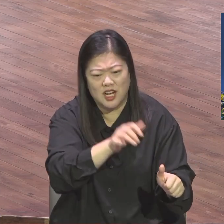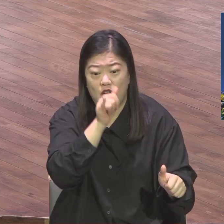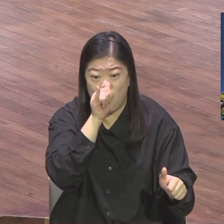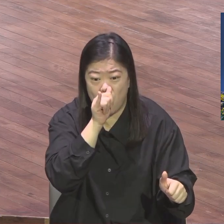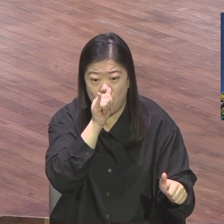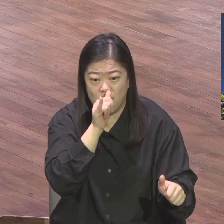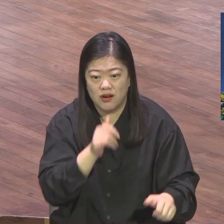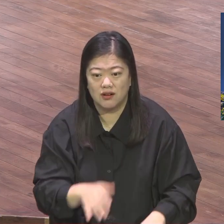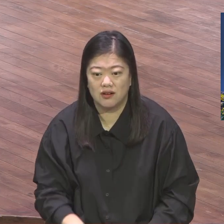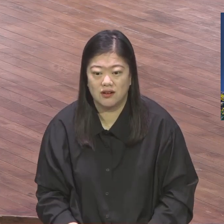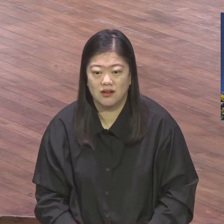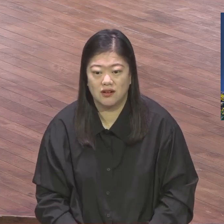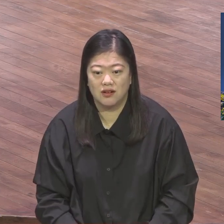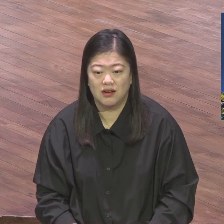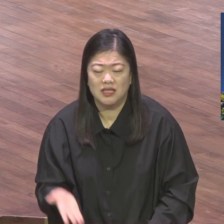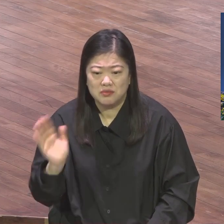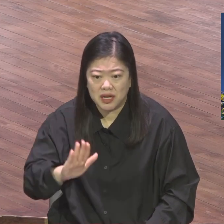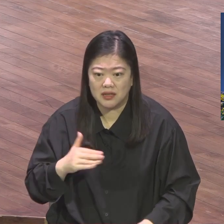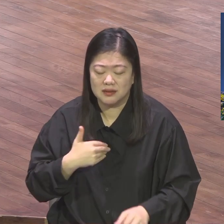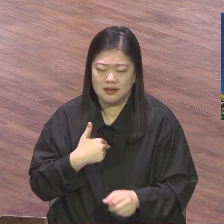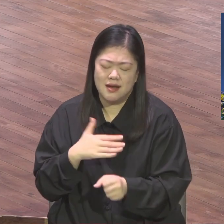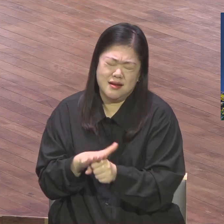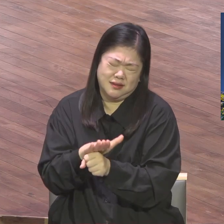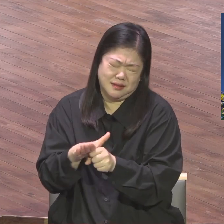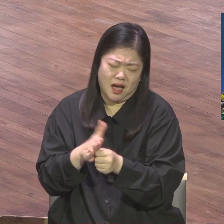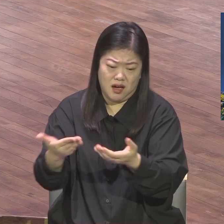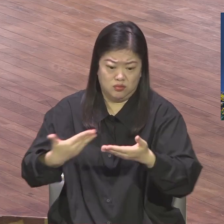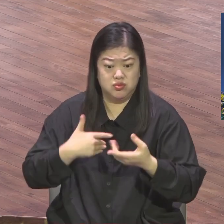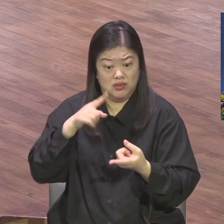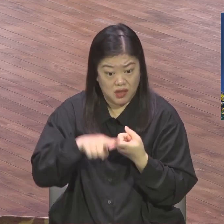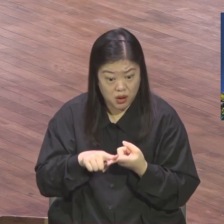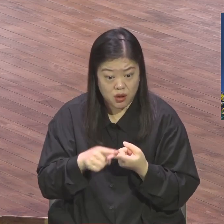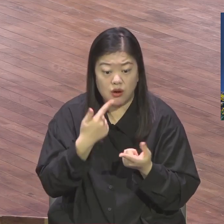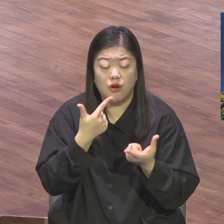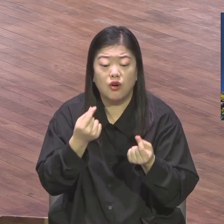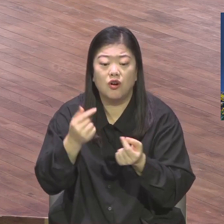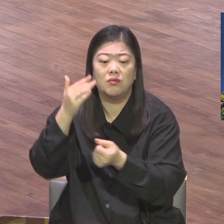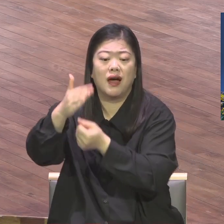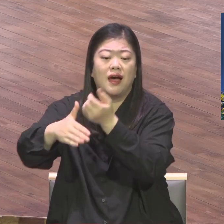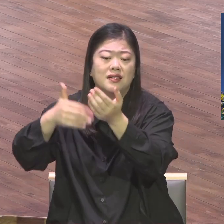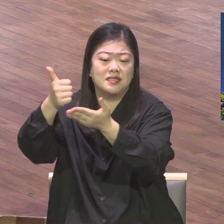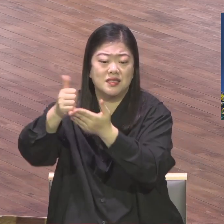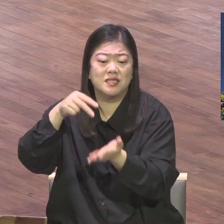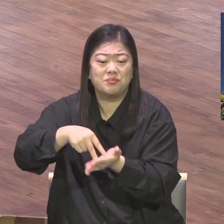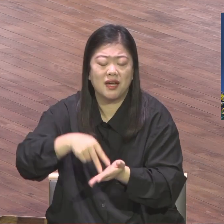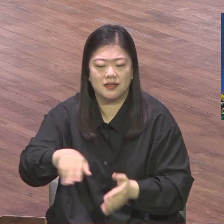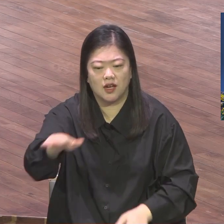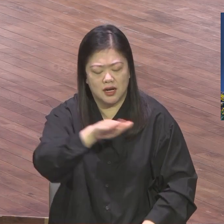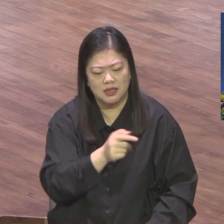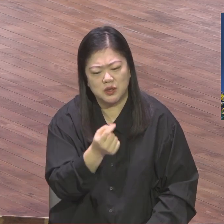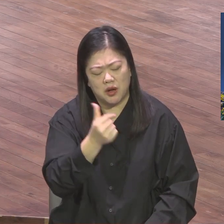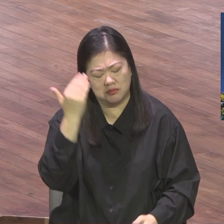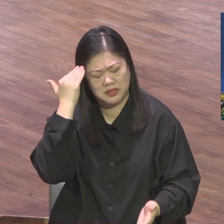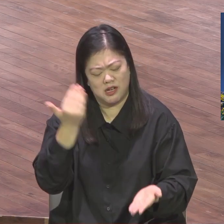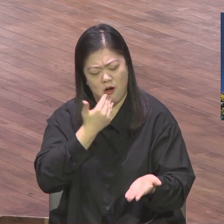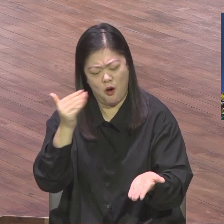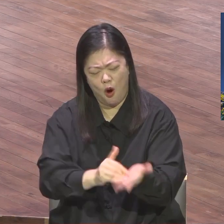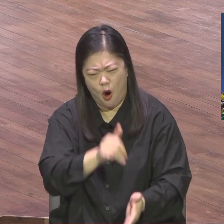이제 꼴통지에서 문제지만은 자랄 때는 그렇게 사랑스러운 거예요. 창세기 3장 들어가기